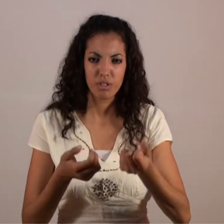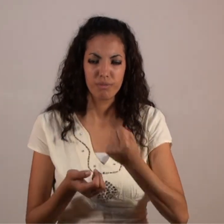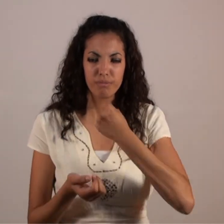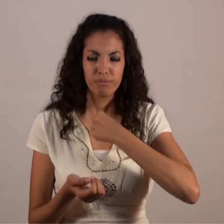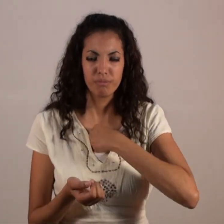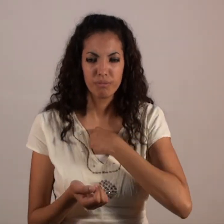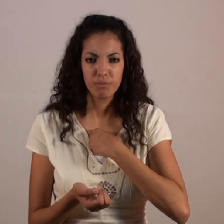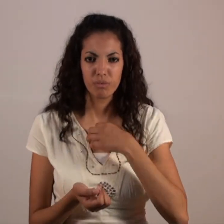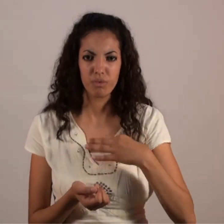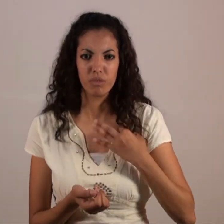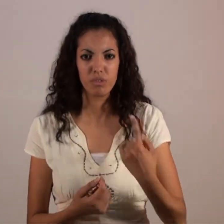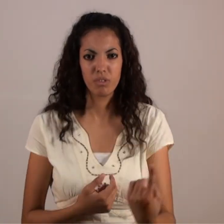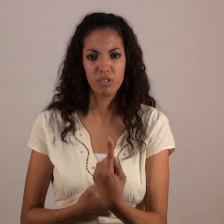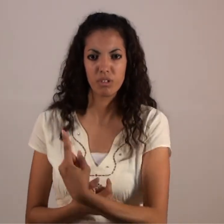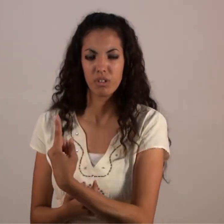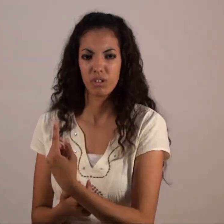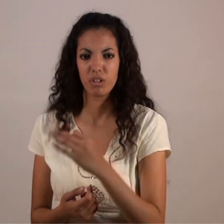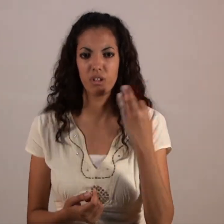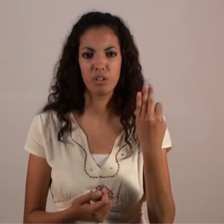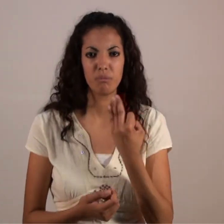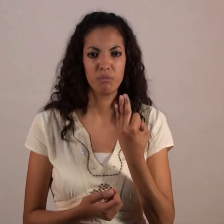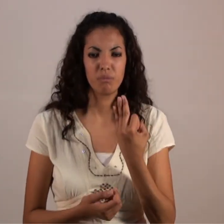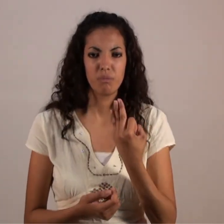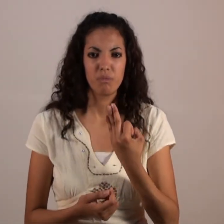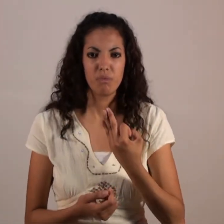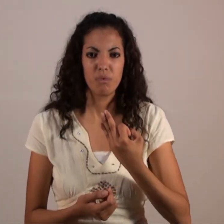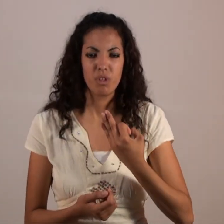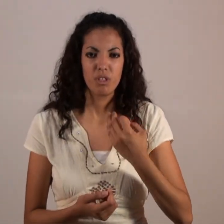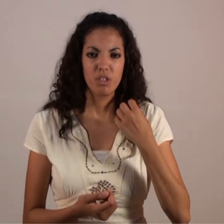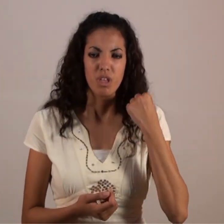mismos, especialmente en momentos de gran tentación?